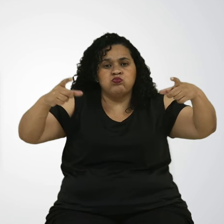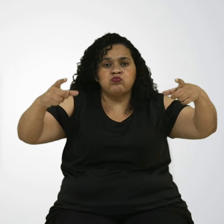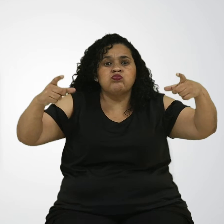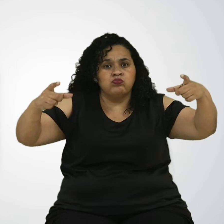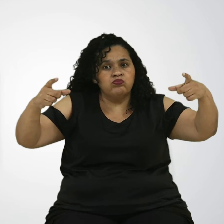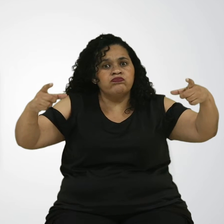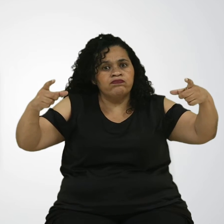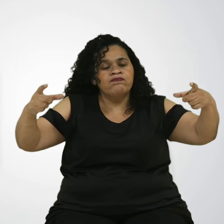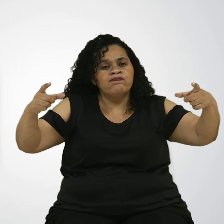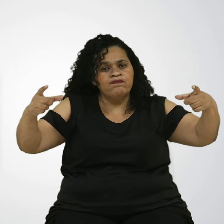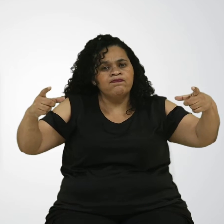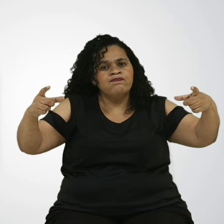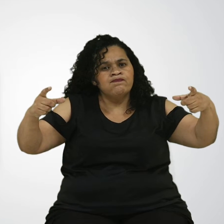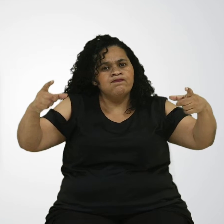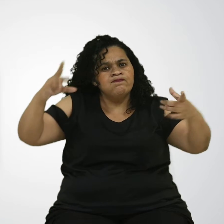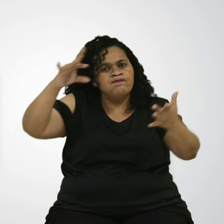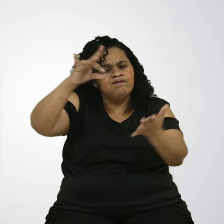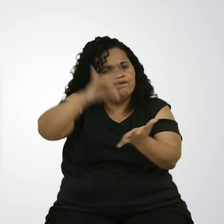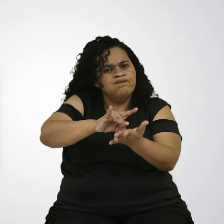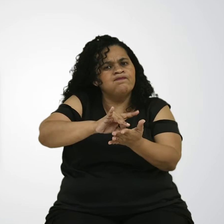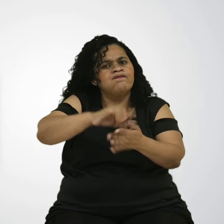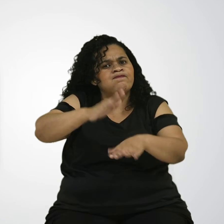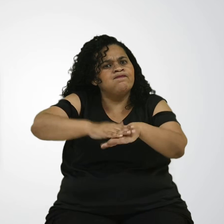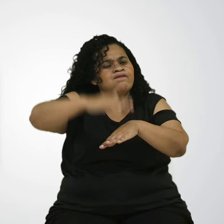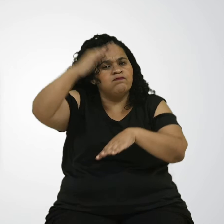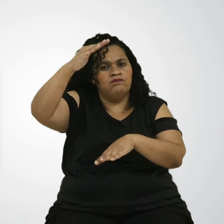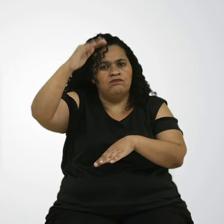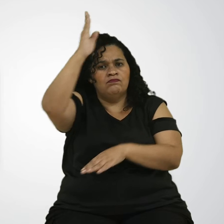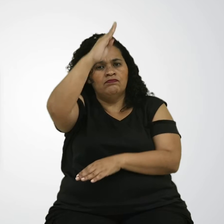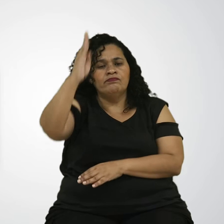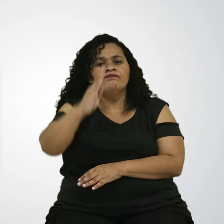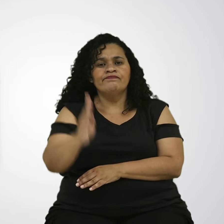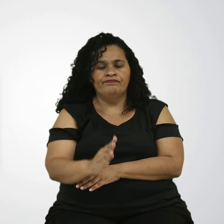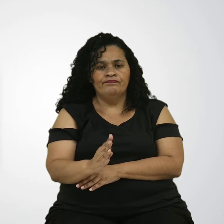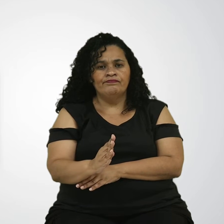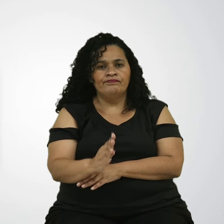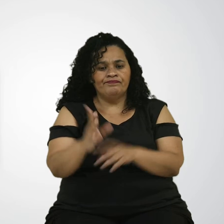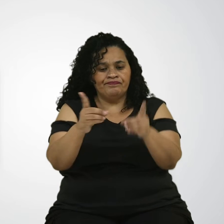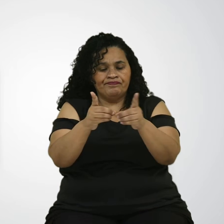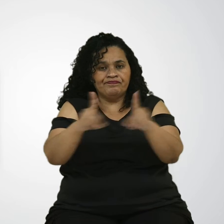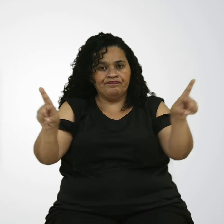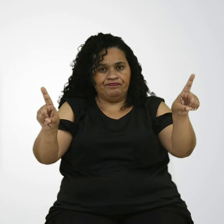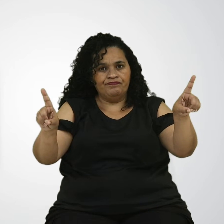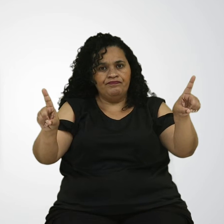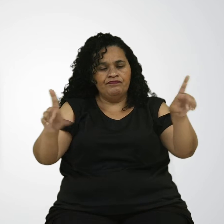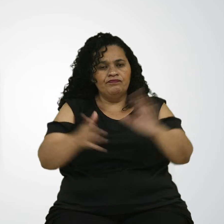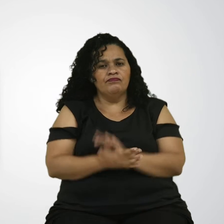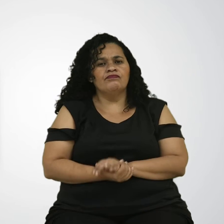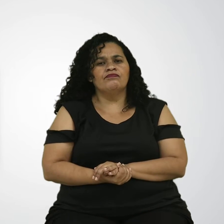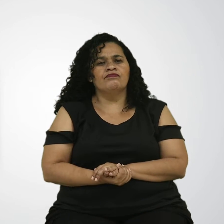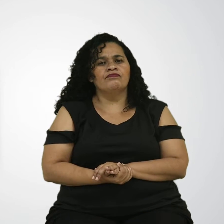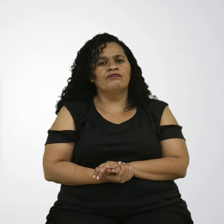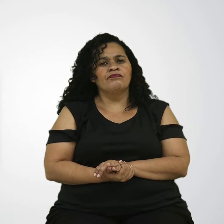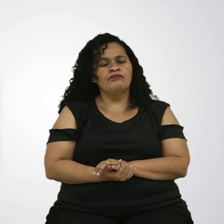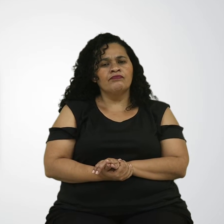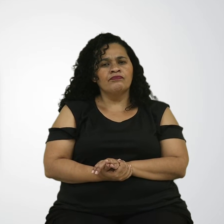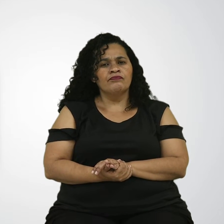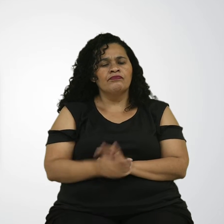a história no Brasil, a história dos divórcios no Brasil. Segundo dados do